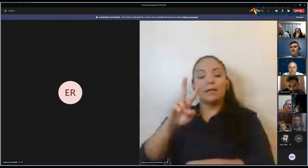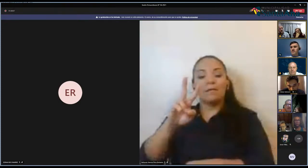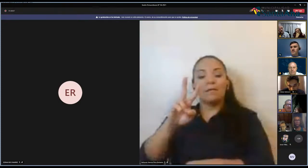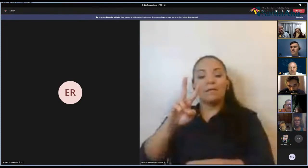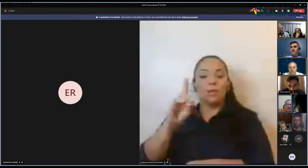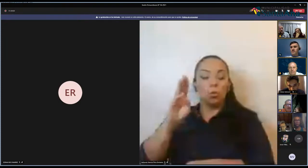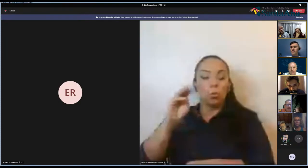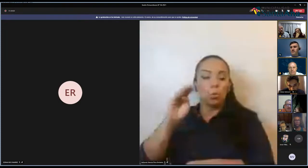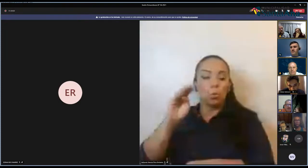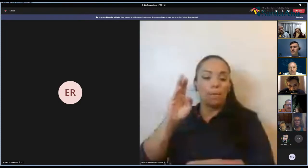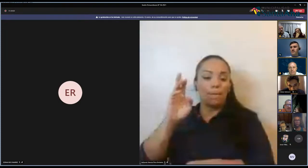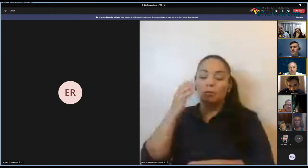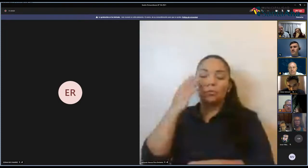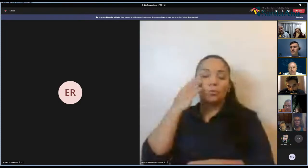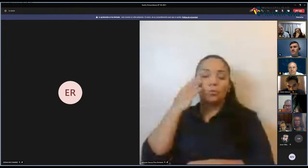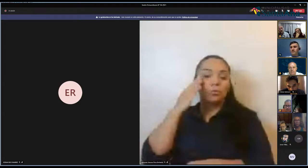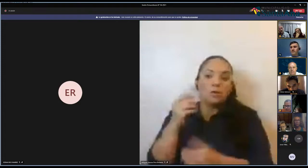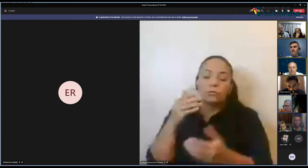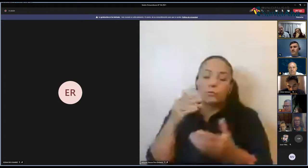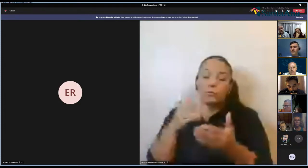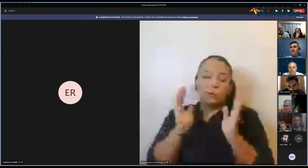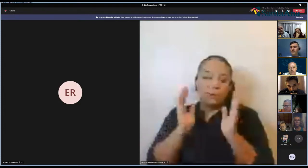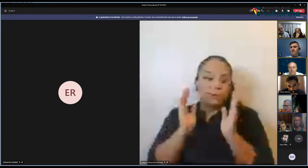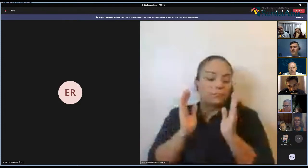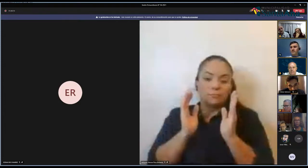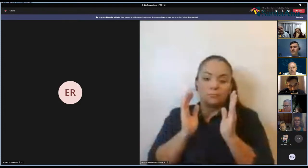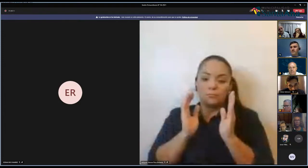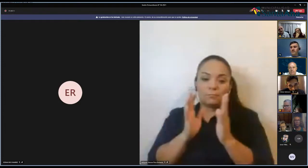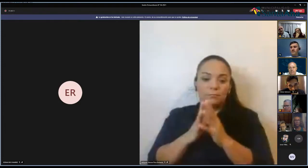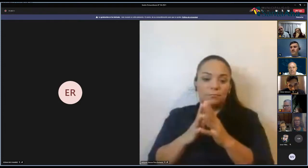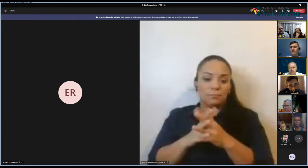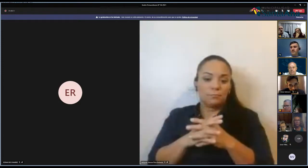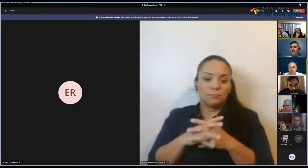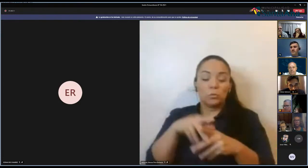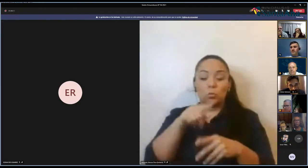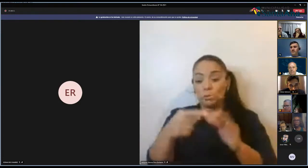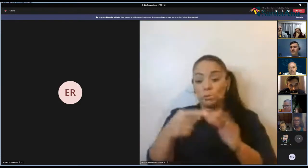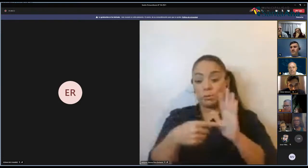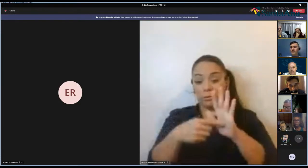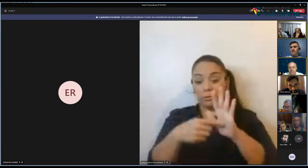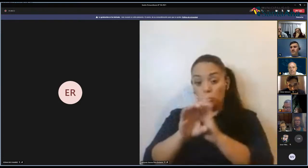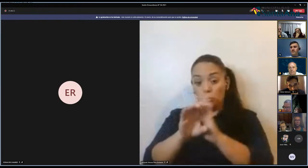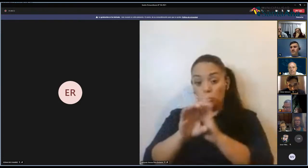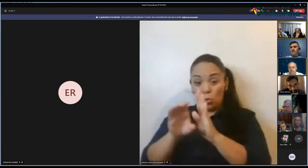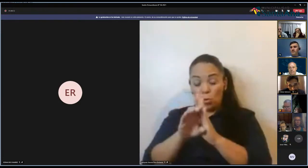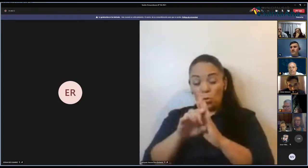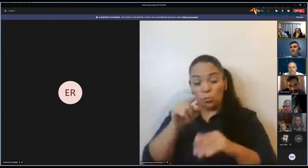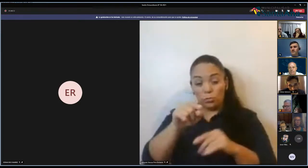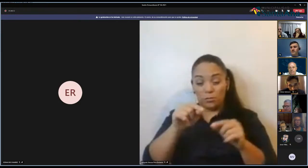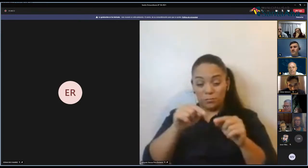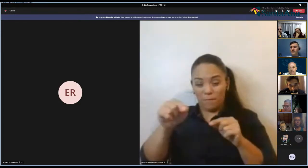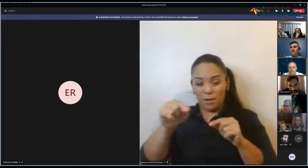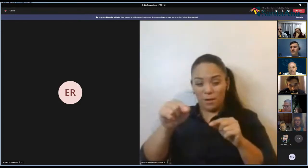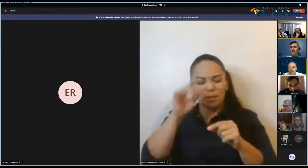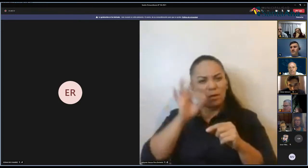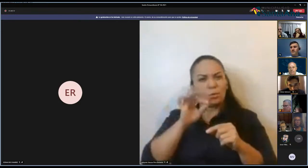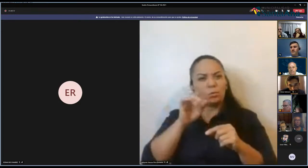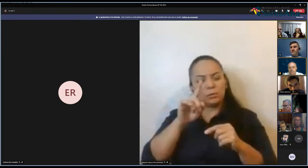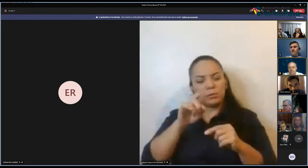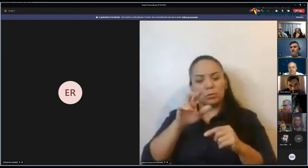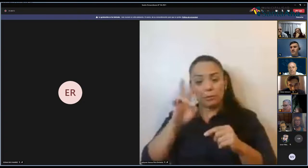tendrán que afectará y la foto donde ustedes lo lo mostraron y donde marcaron las flechas que eran creo 137